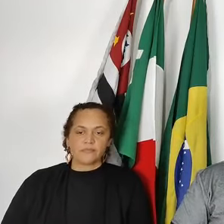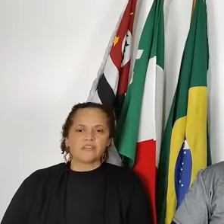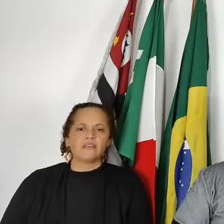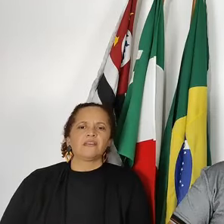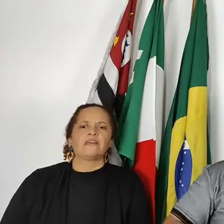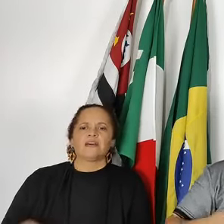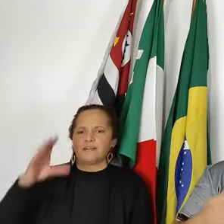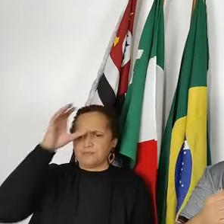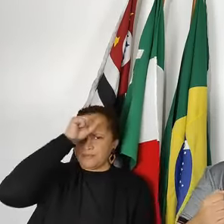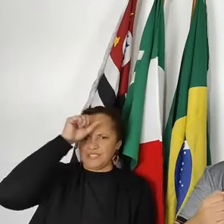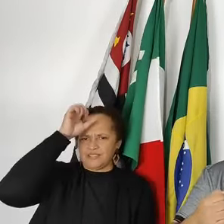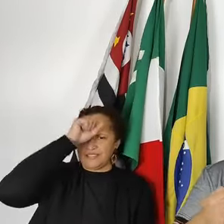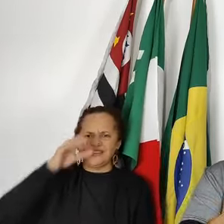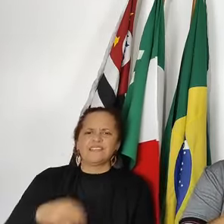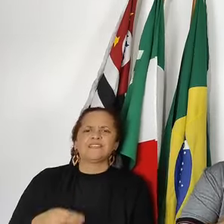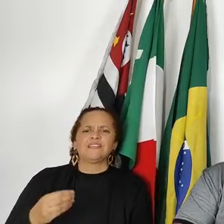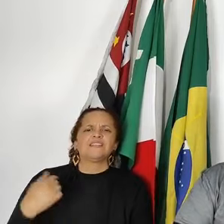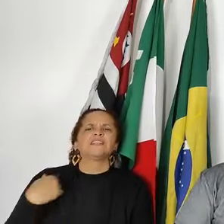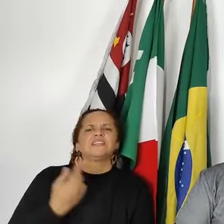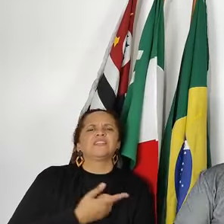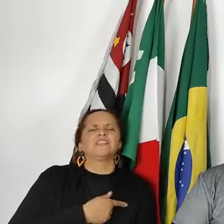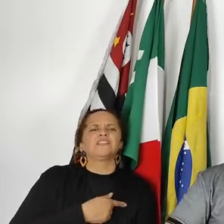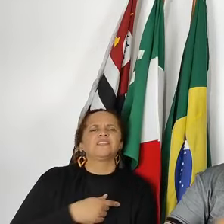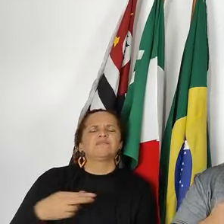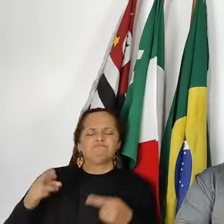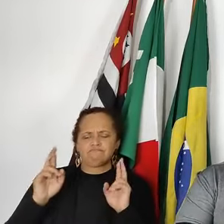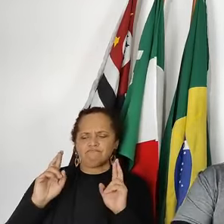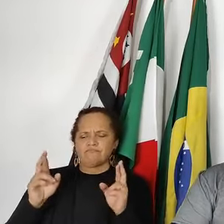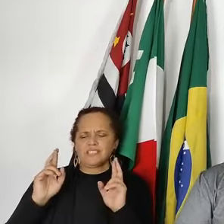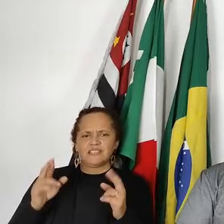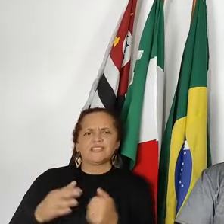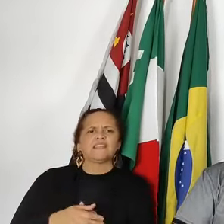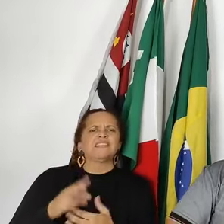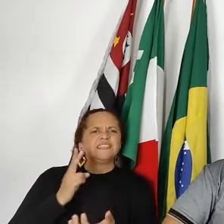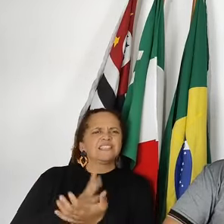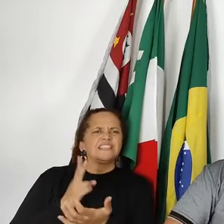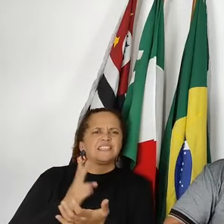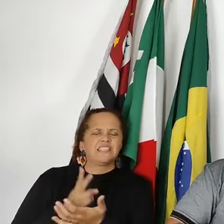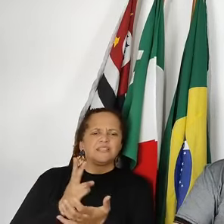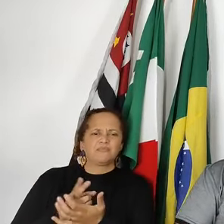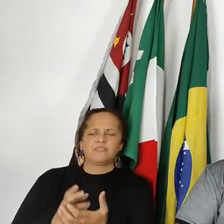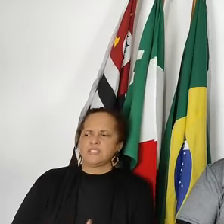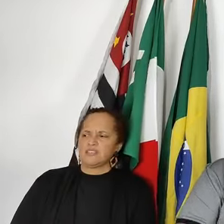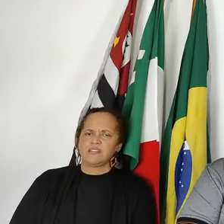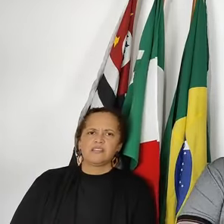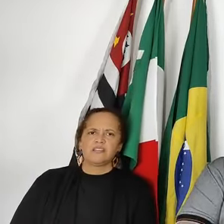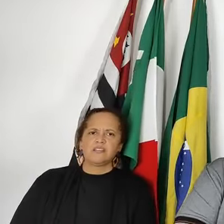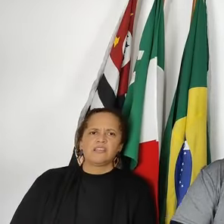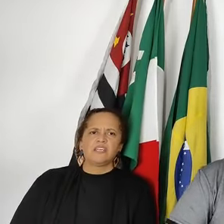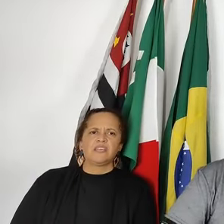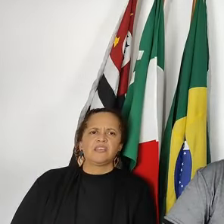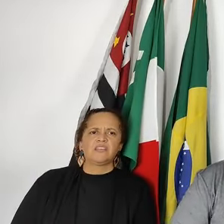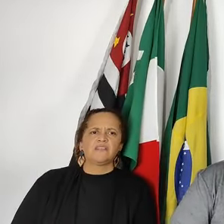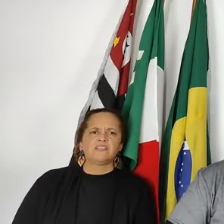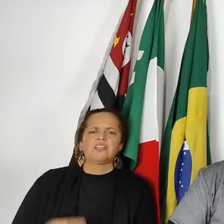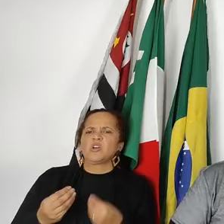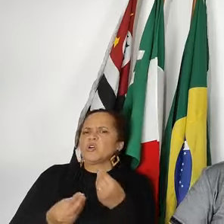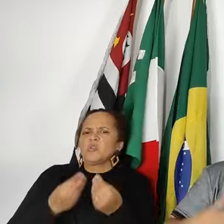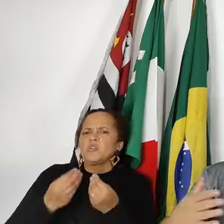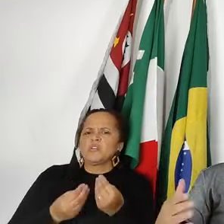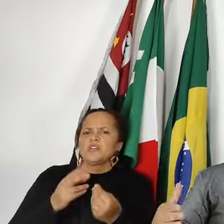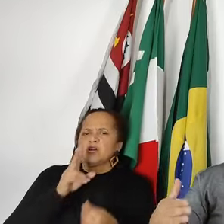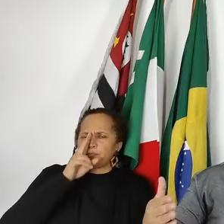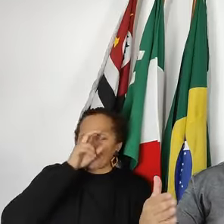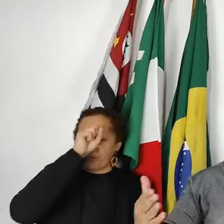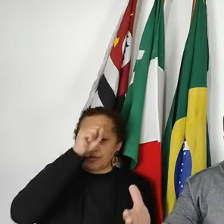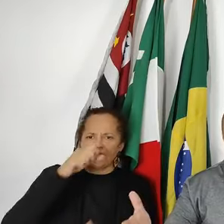esses ensinamentos para que a gente venha nos encher de esperança, de perseverança, de toda a força que nós precisamos.